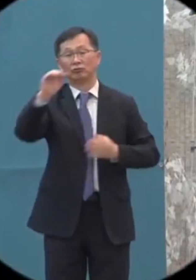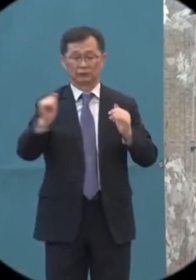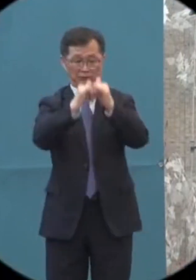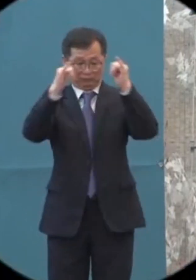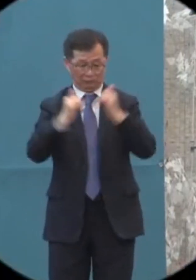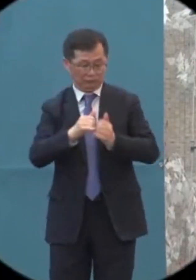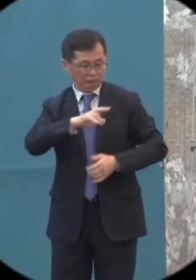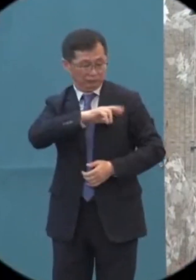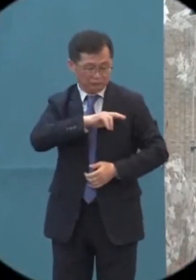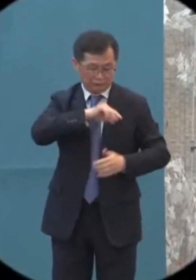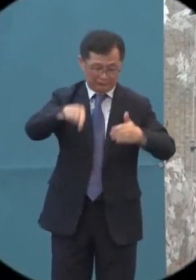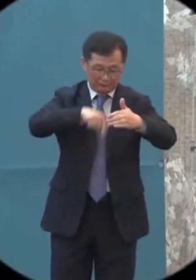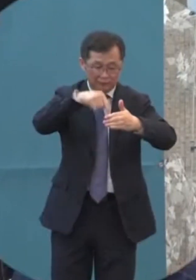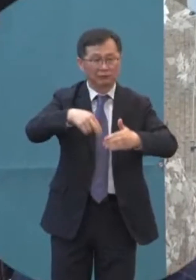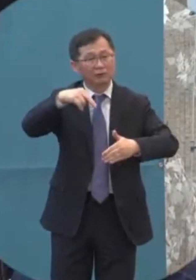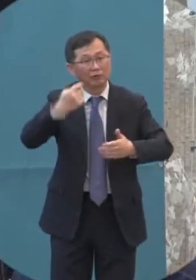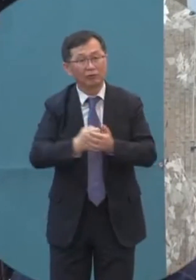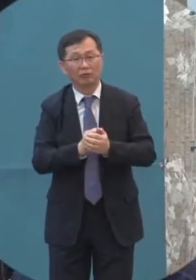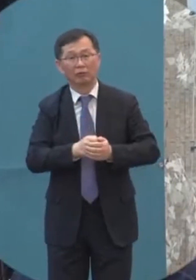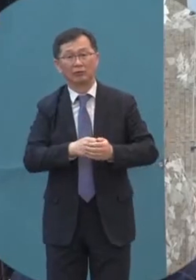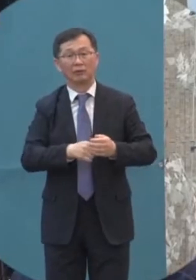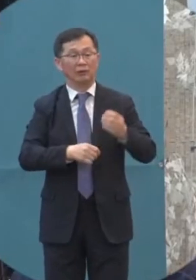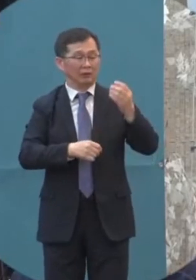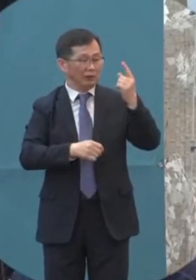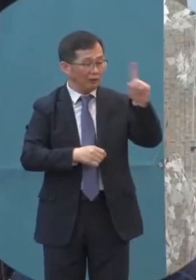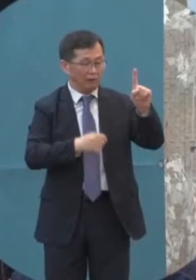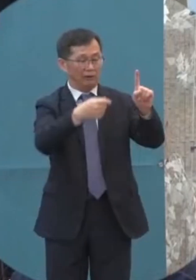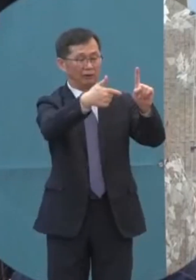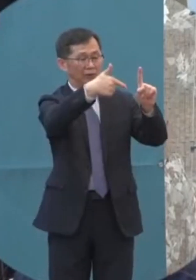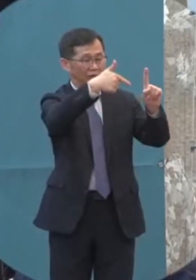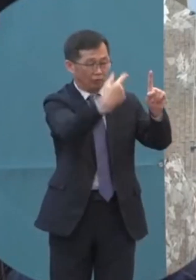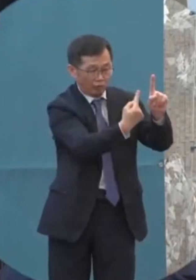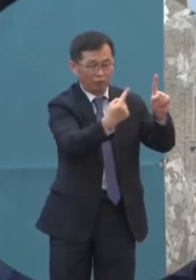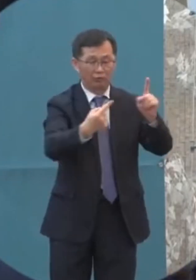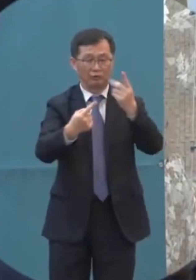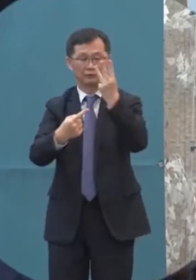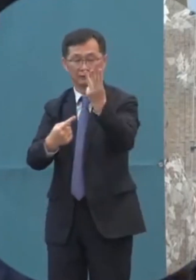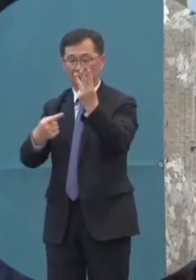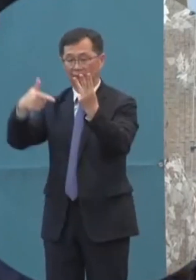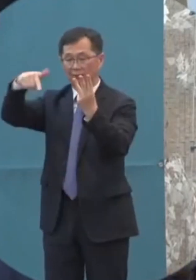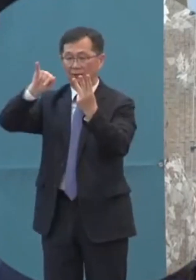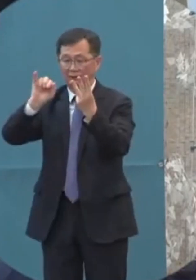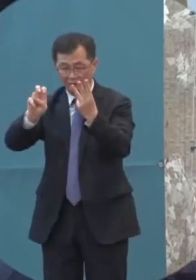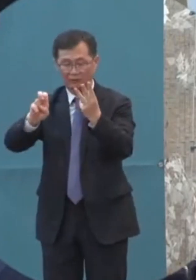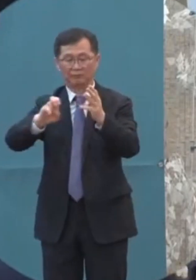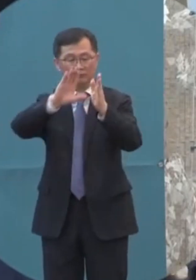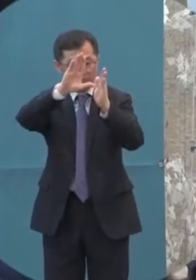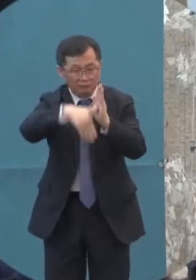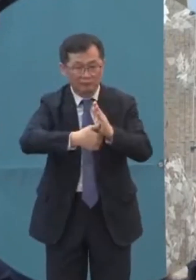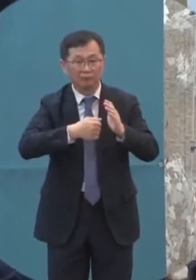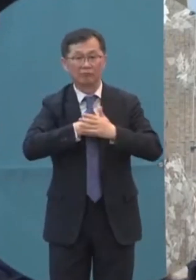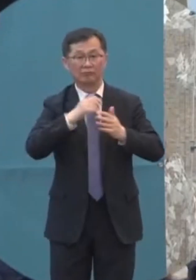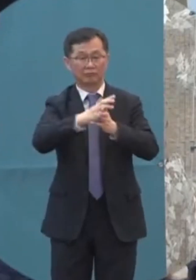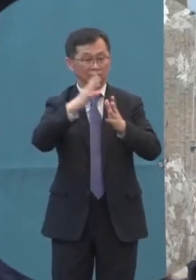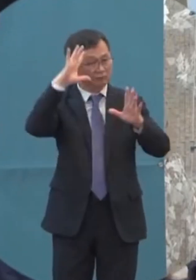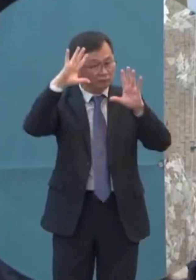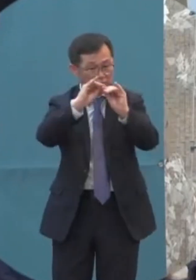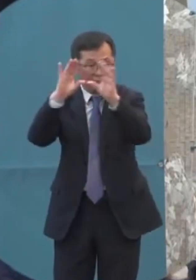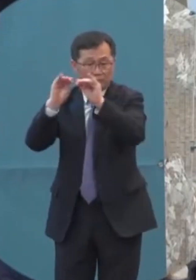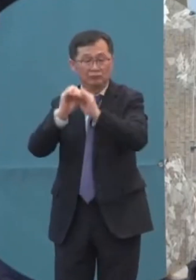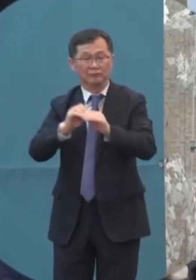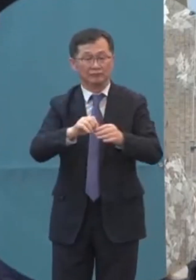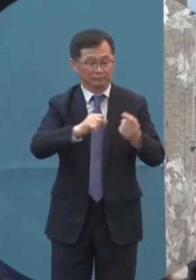의정사에서도 일로 삼김 시대의 사당 체제, 그때가 안건의 합의 처리 비율이